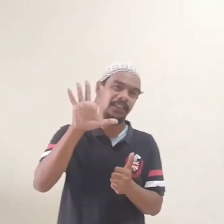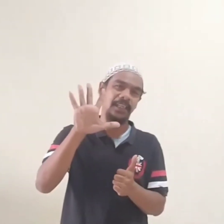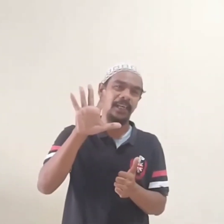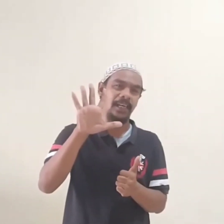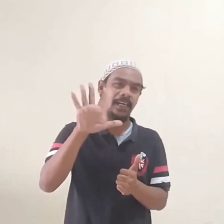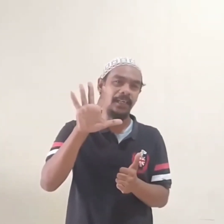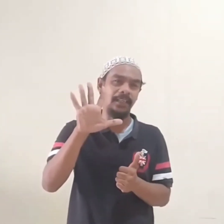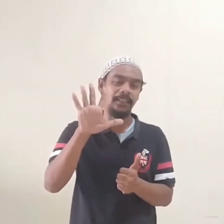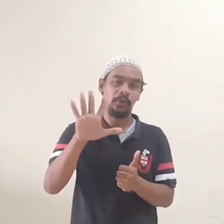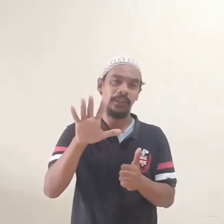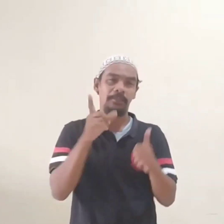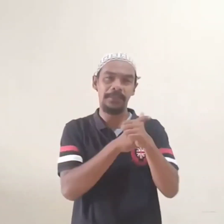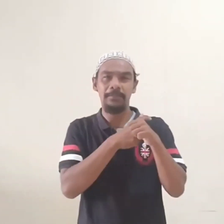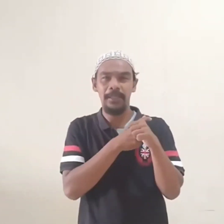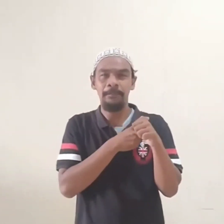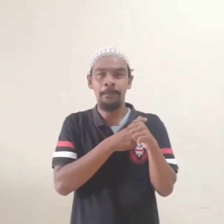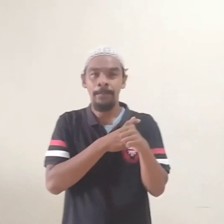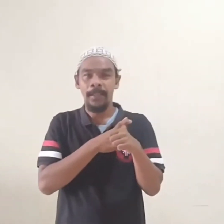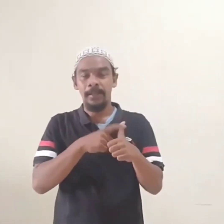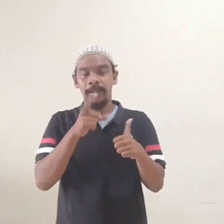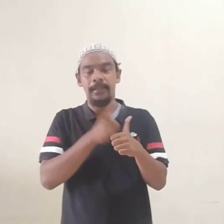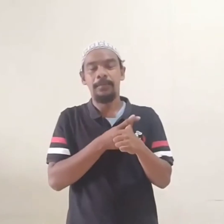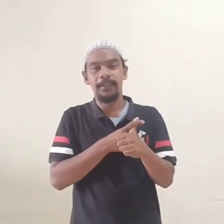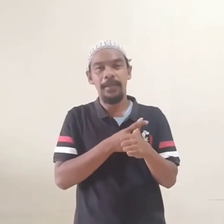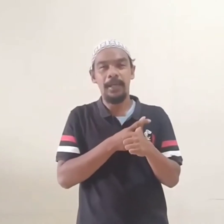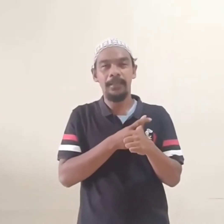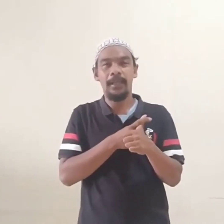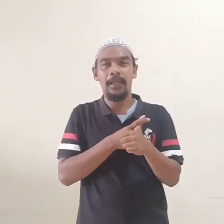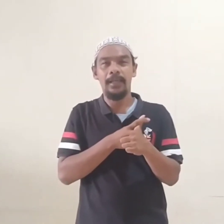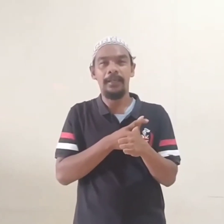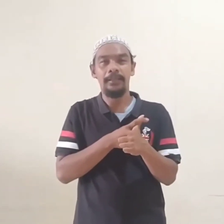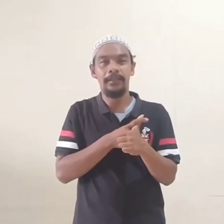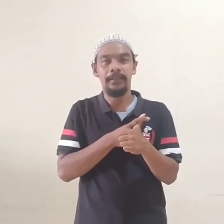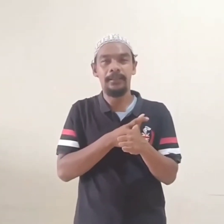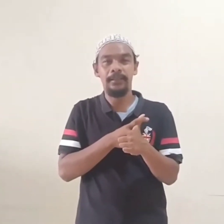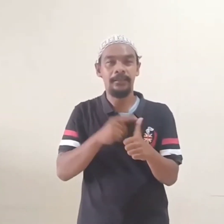kita ikuti. Yang pertama